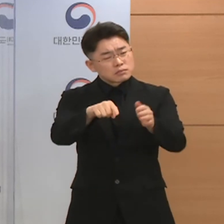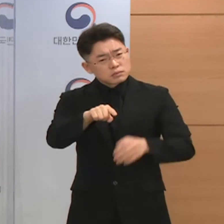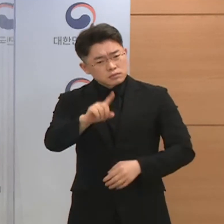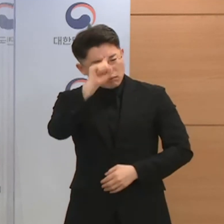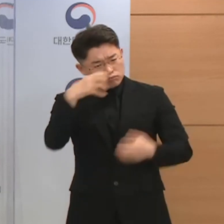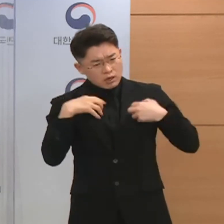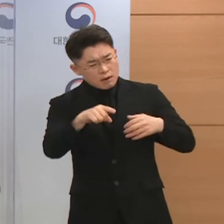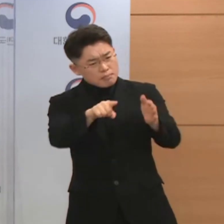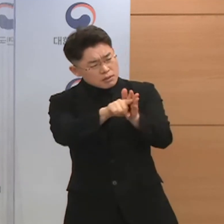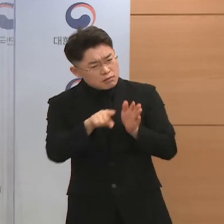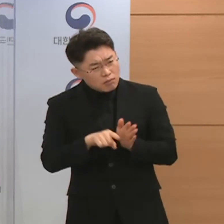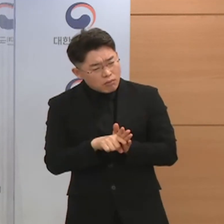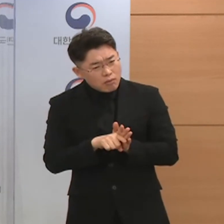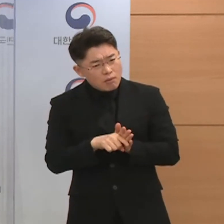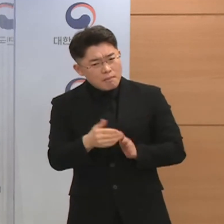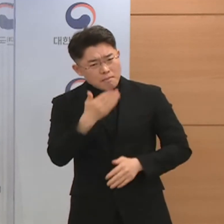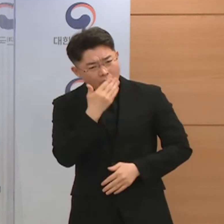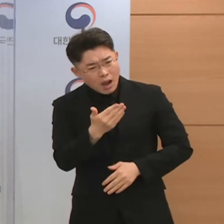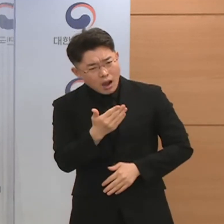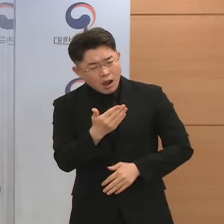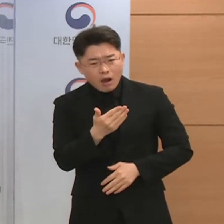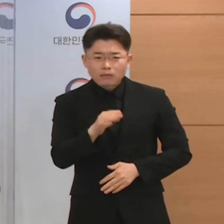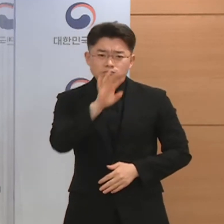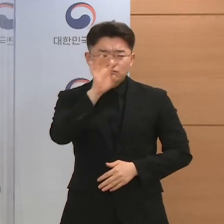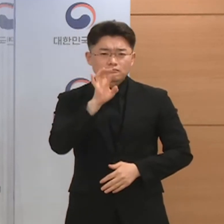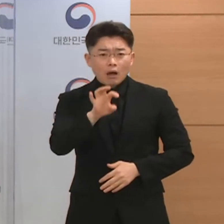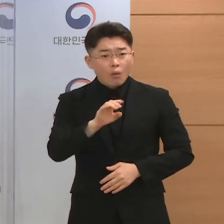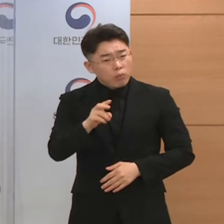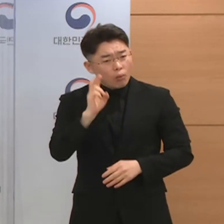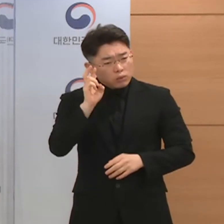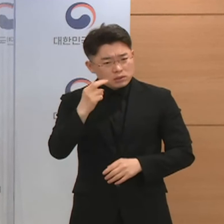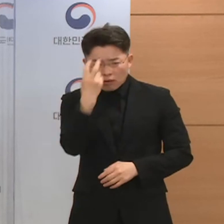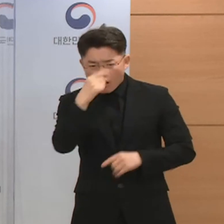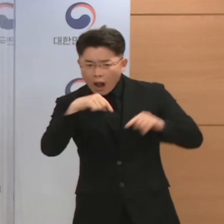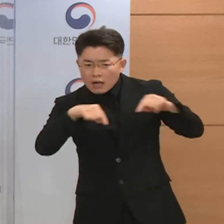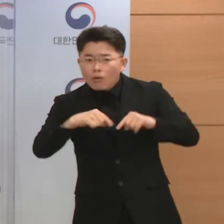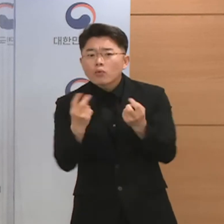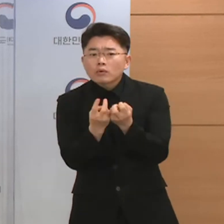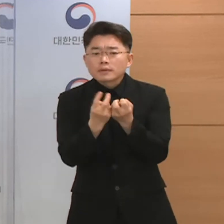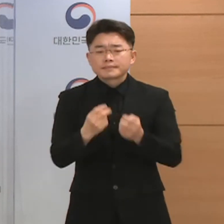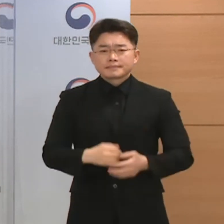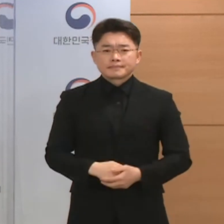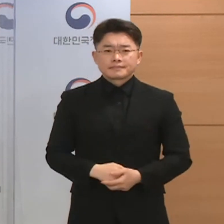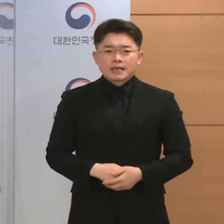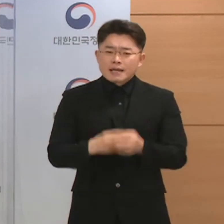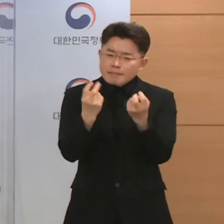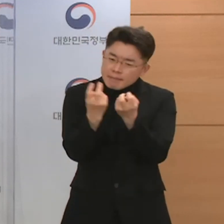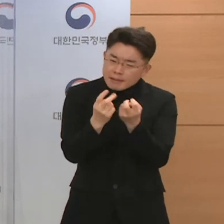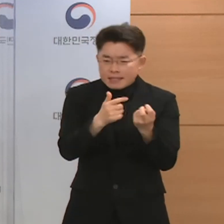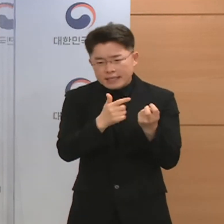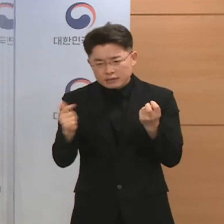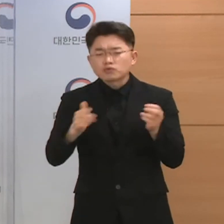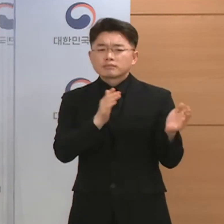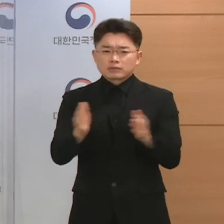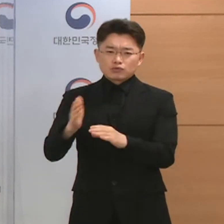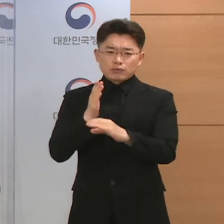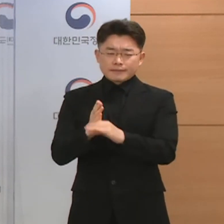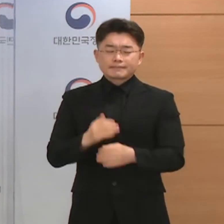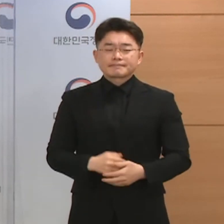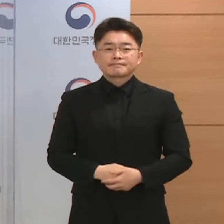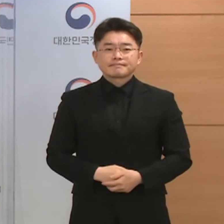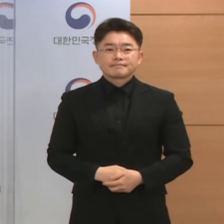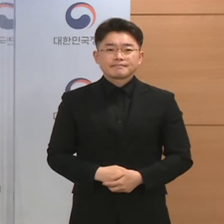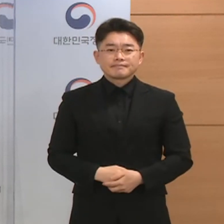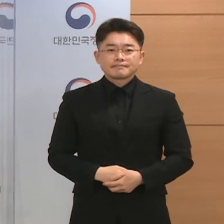방법을 마련할 계획이 있는지 궁금합니다. 이 부분들은 현재 다양한 방안들을 함께 검토할 예정입니다.